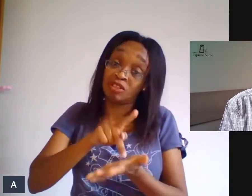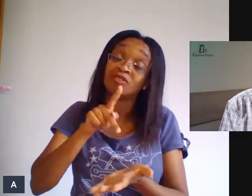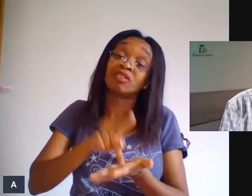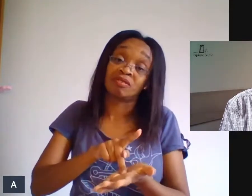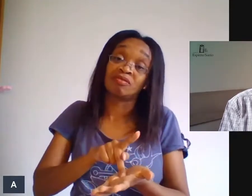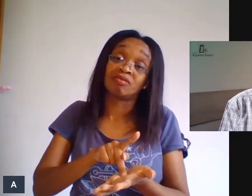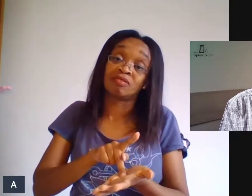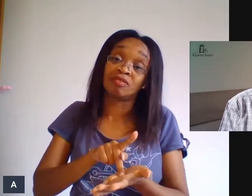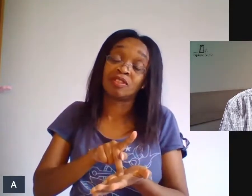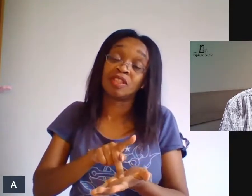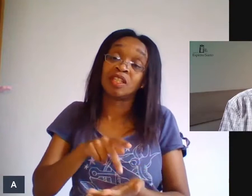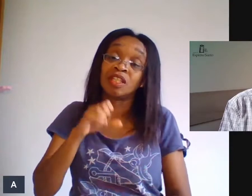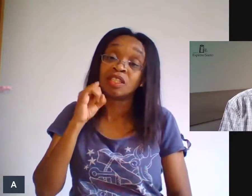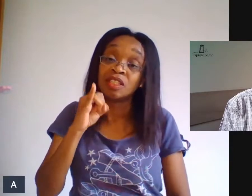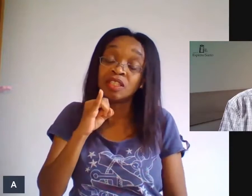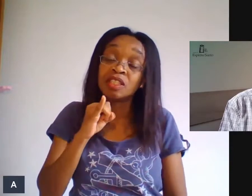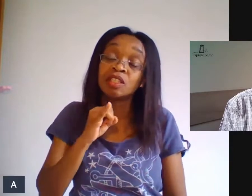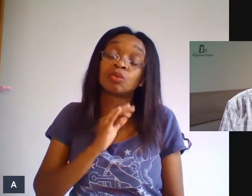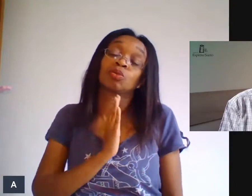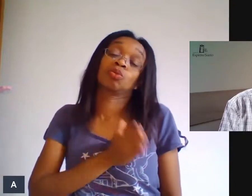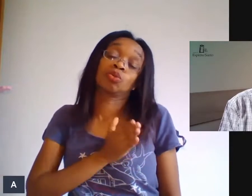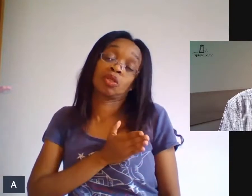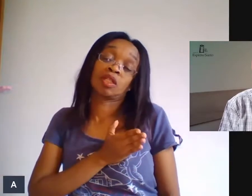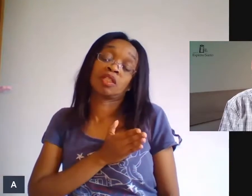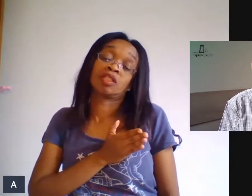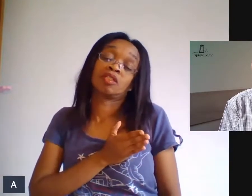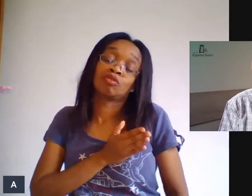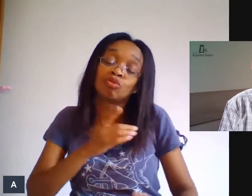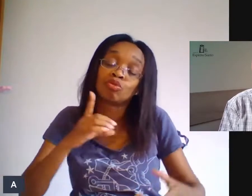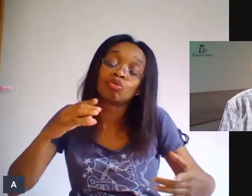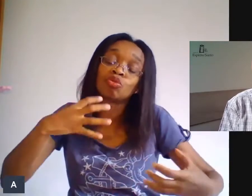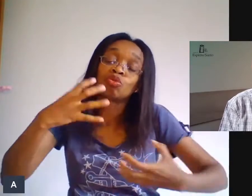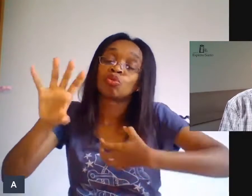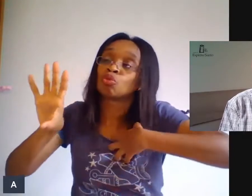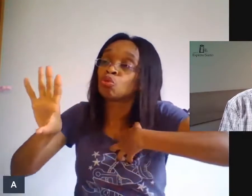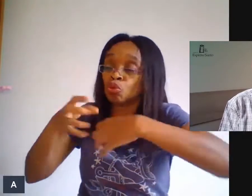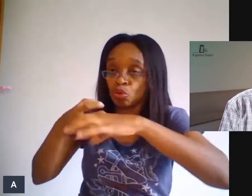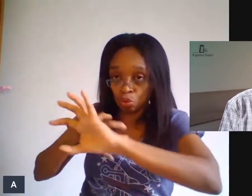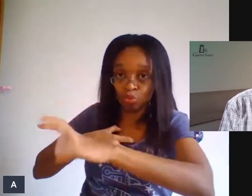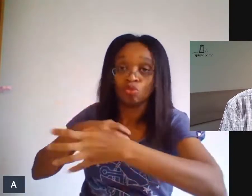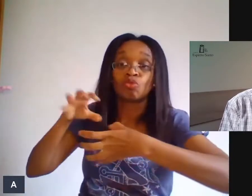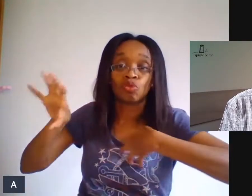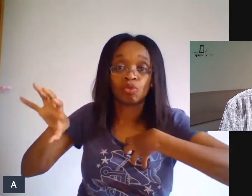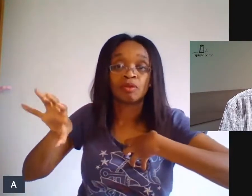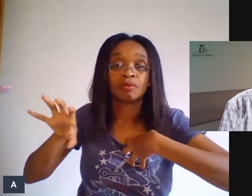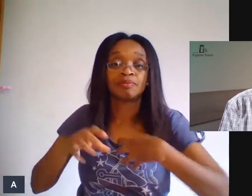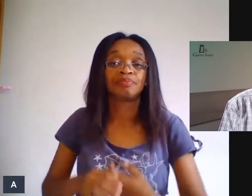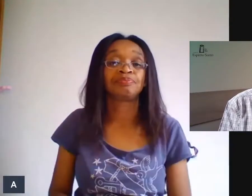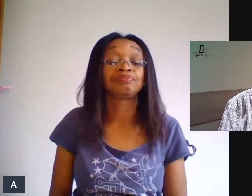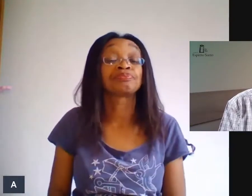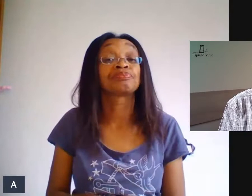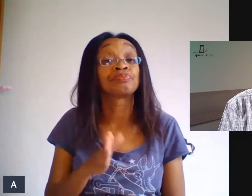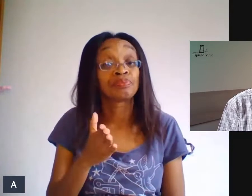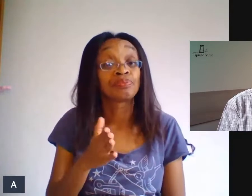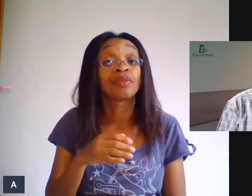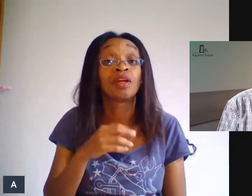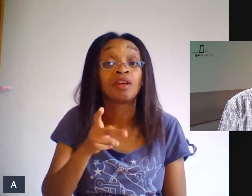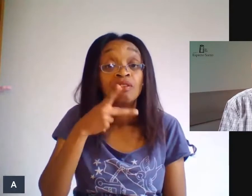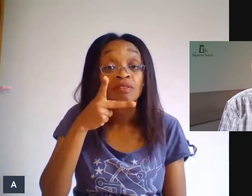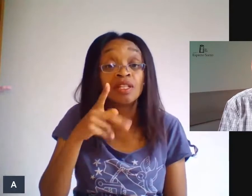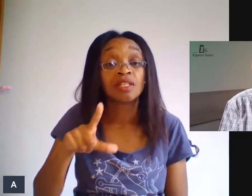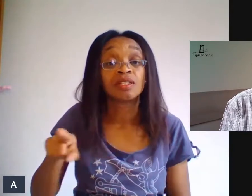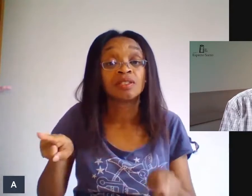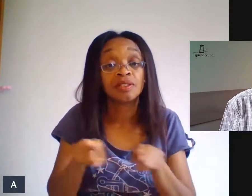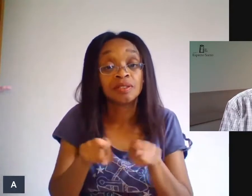de vocês em relação a um do outro. A esse propósito, eu gostaria de dizer também o seguinte,